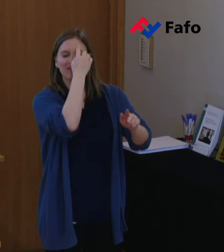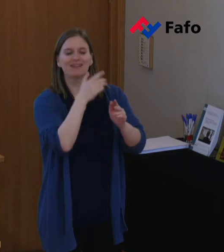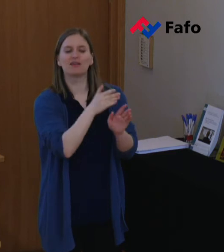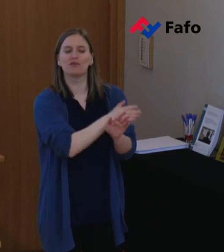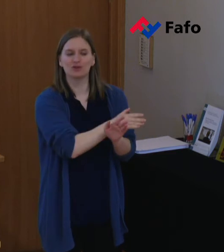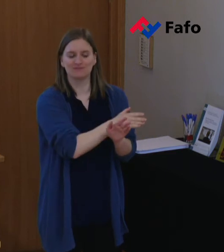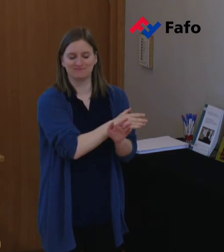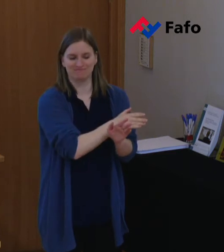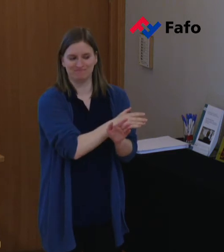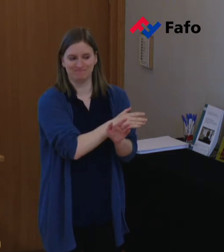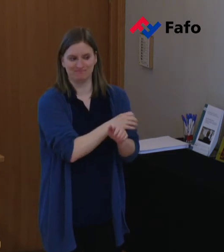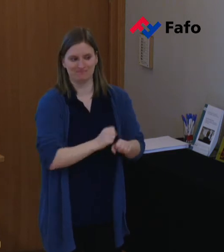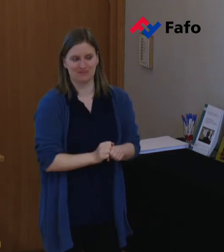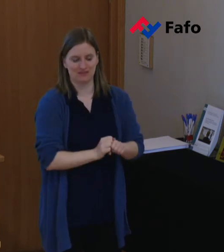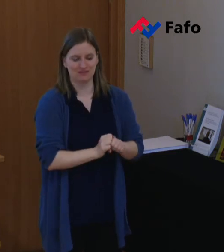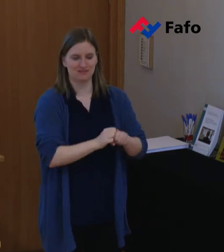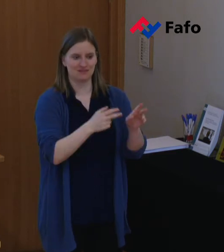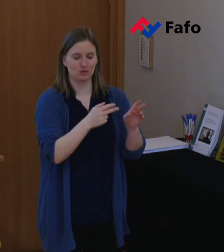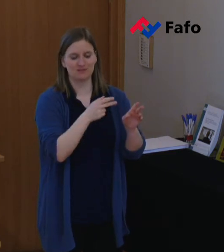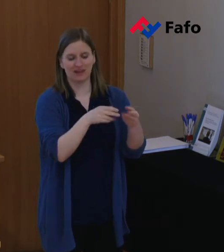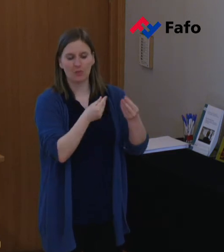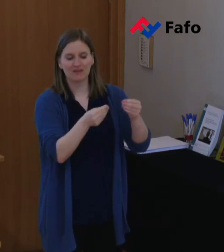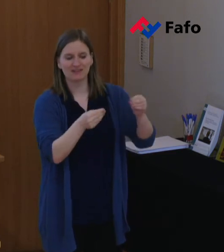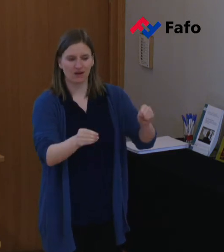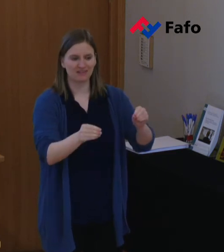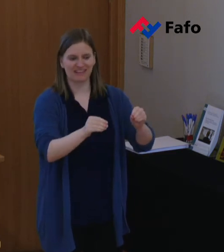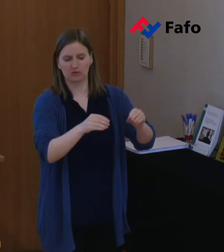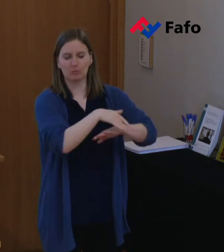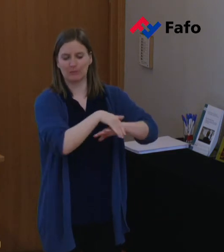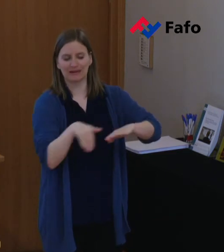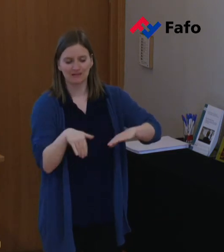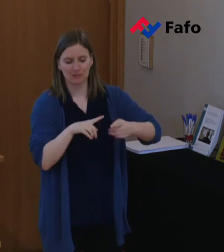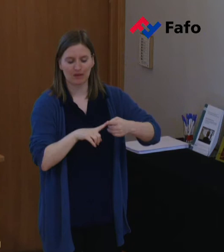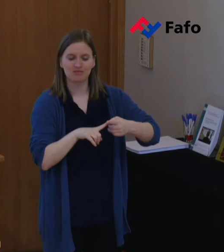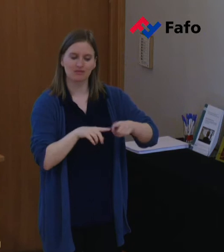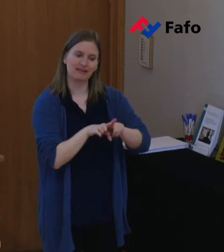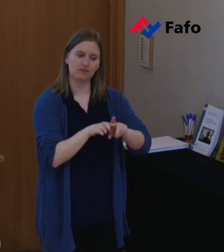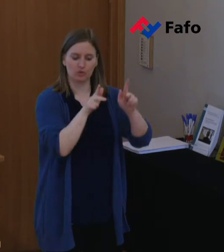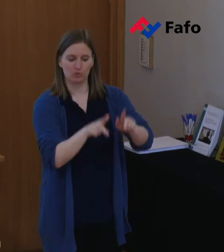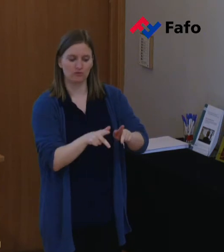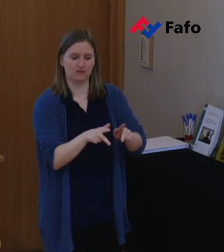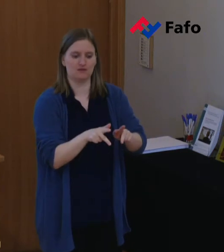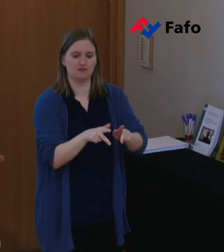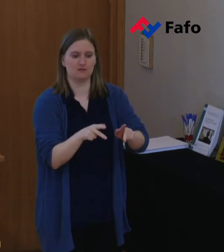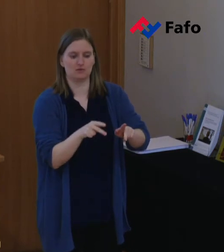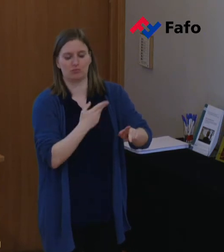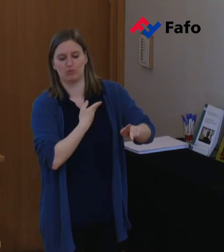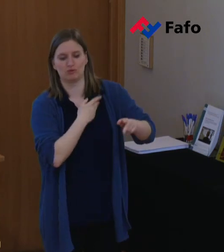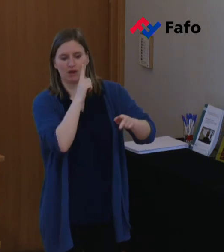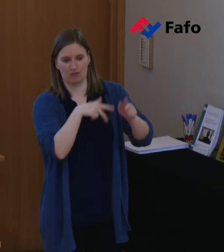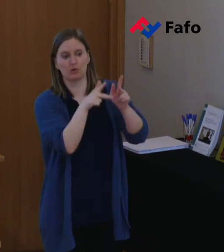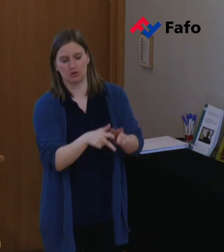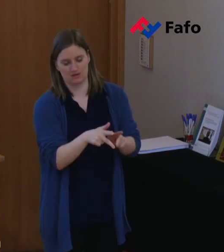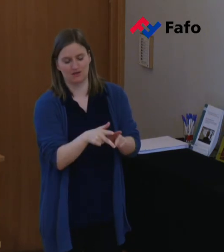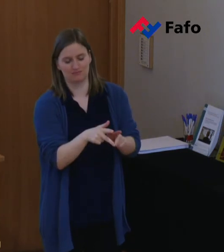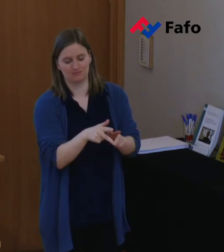at de skulle brukes. Så dette datamaterialet er jo litt begrenset, men vi bruker det for det vi kan bruke det til, og redegjør for